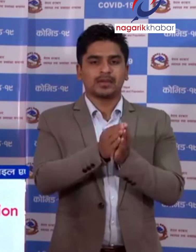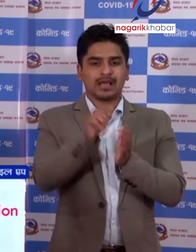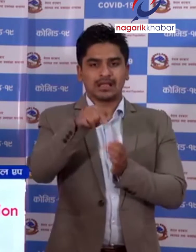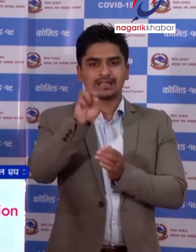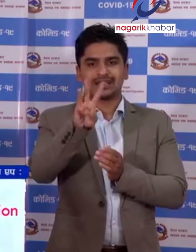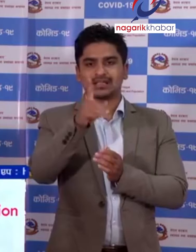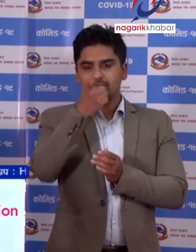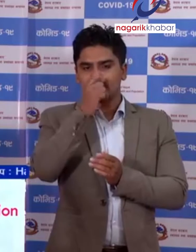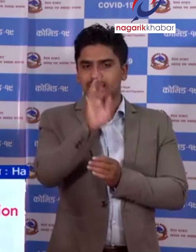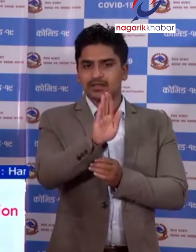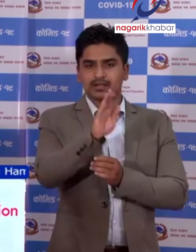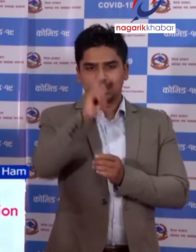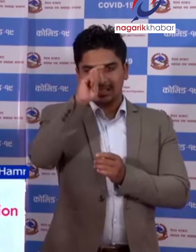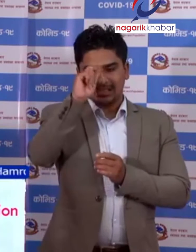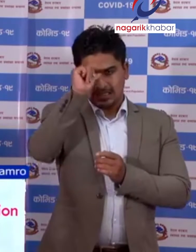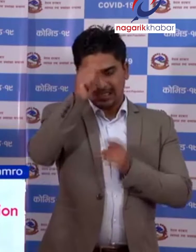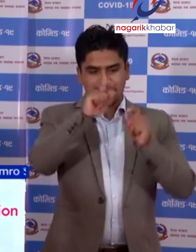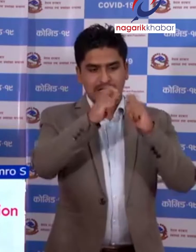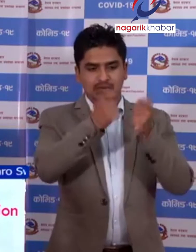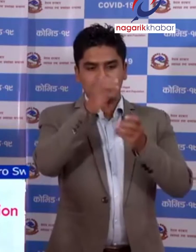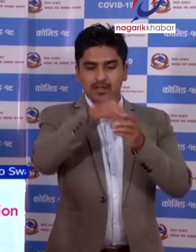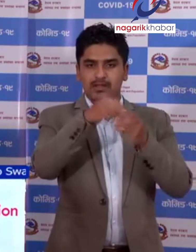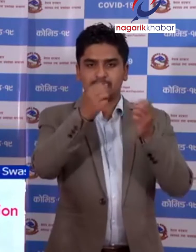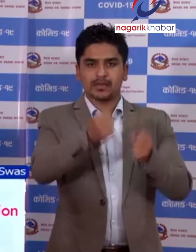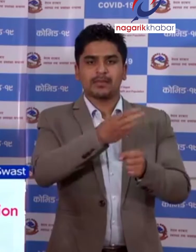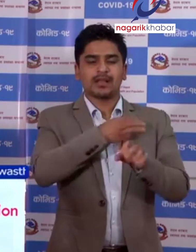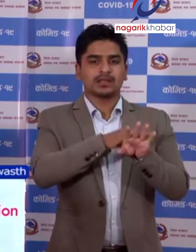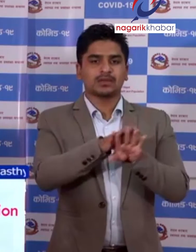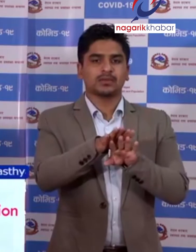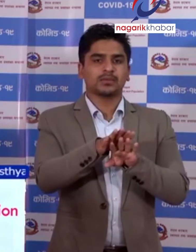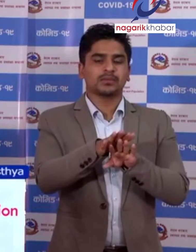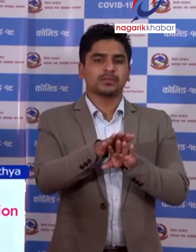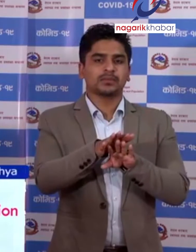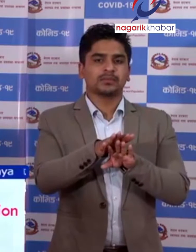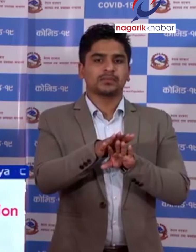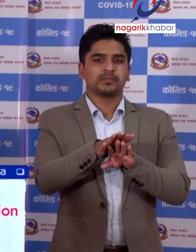छ र रेड जोनमा रहेकाको संख्या